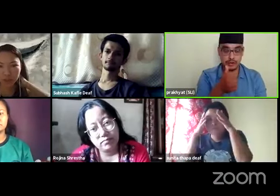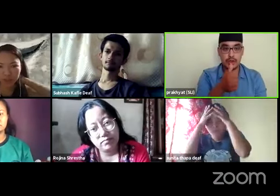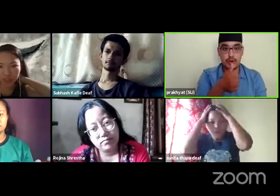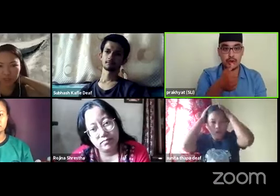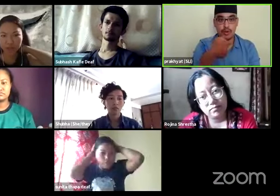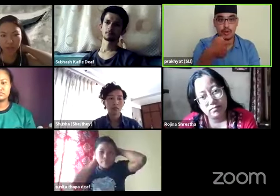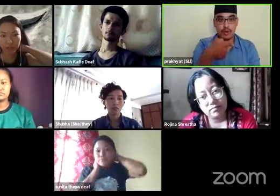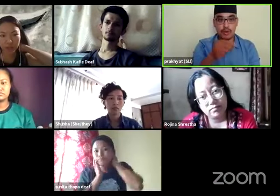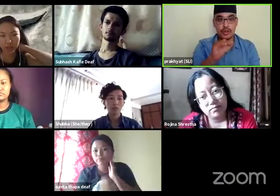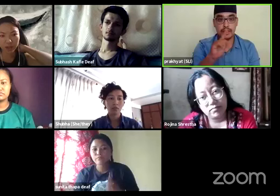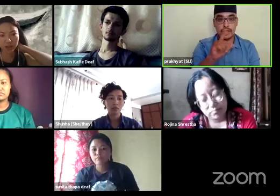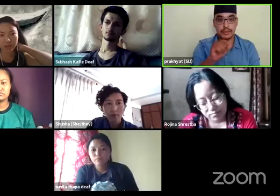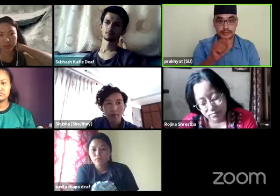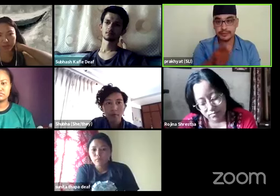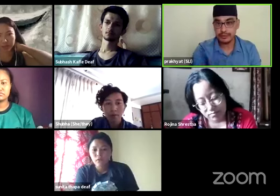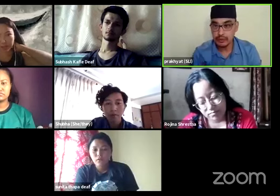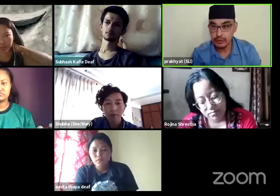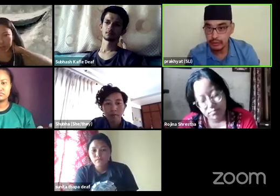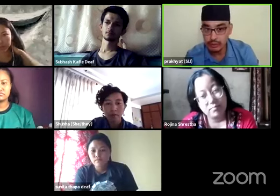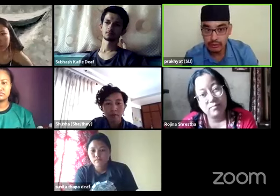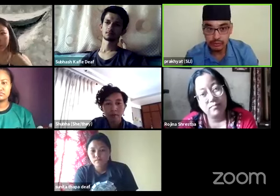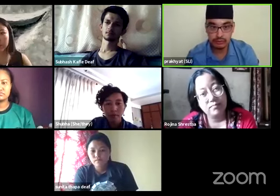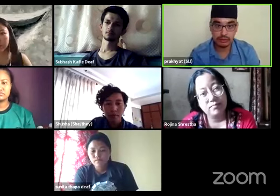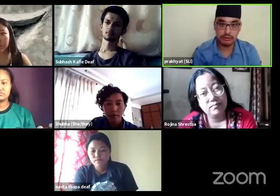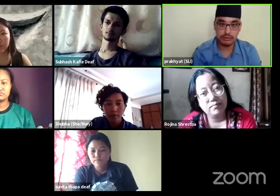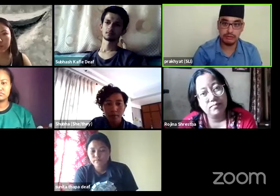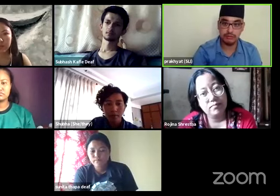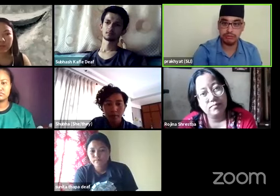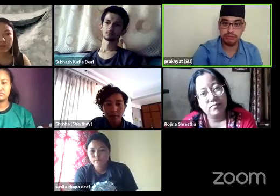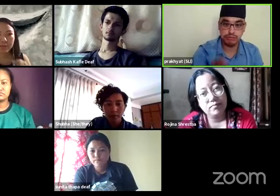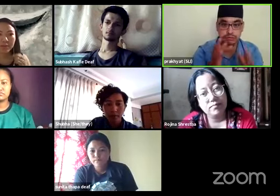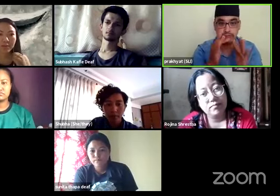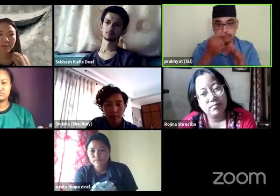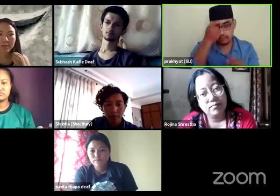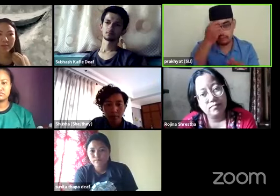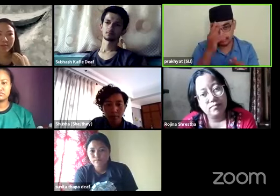अनिताजी हुन्छ म चेक गरिदिन्छु है। ओके ओके